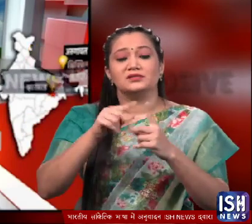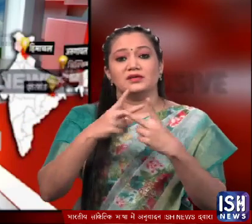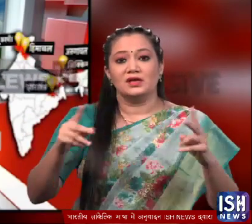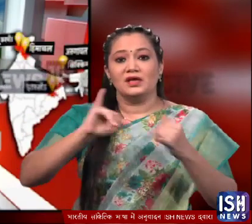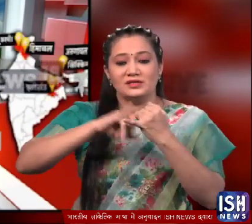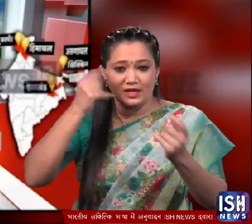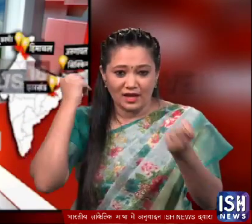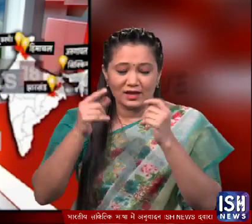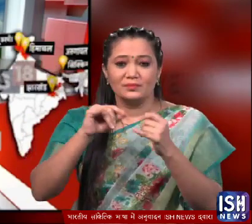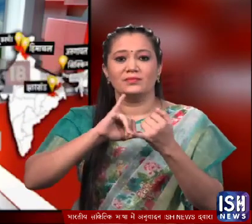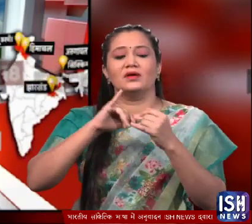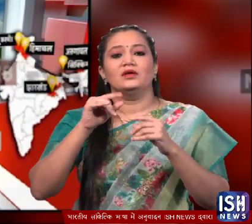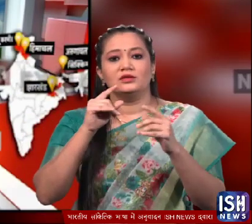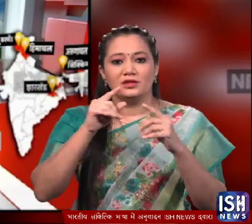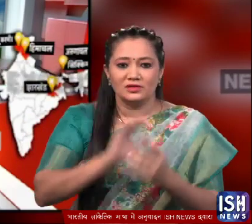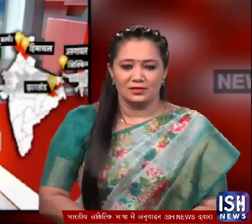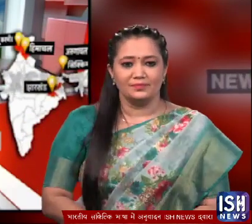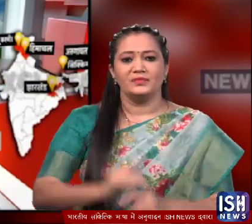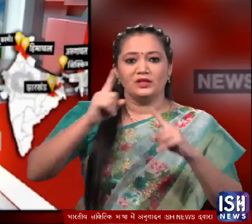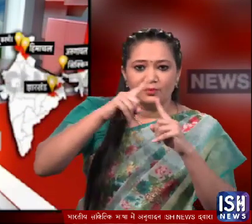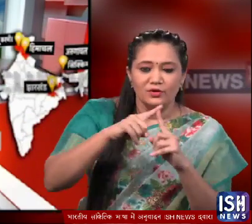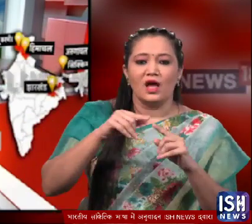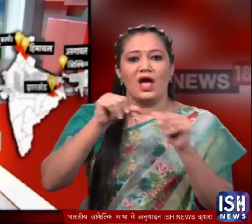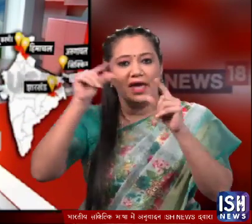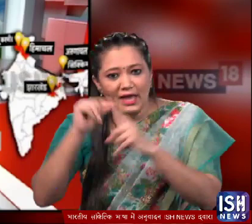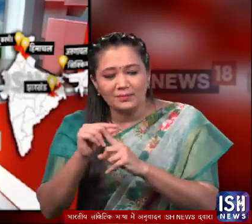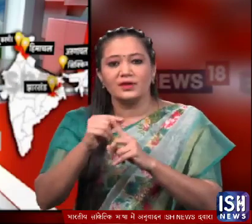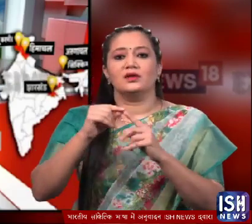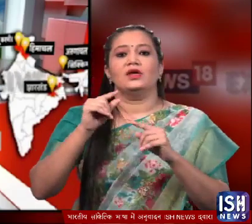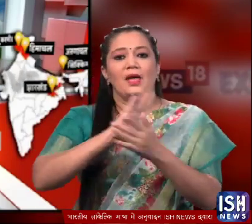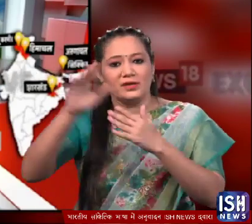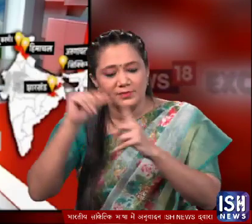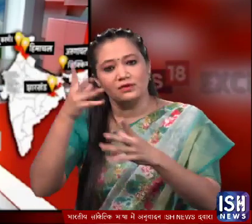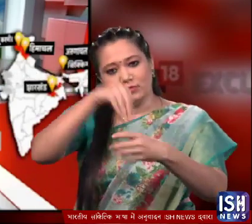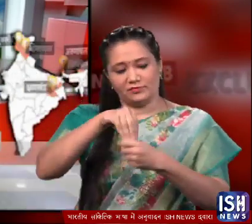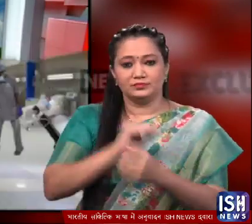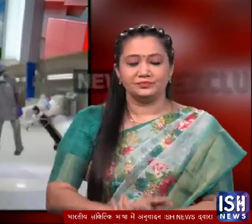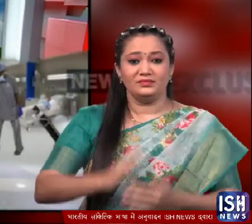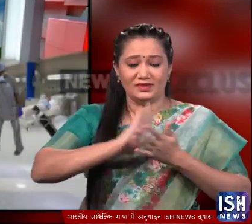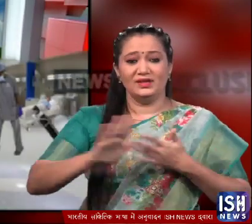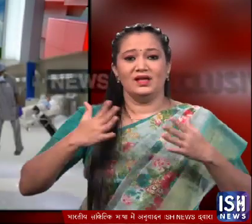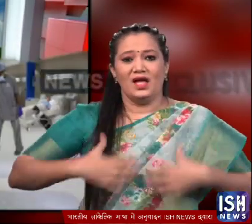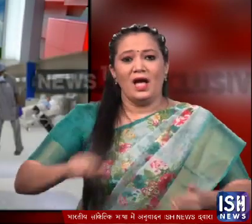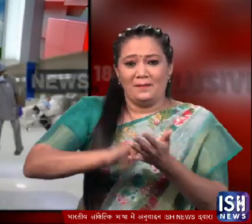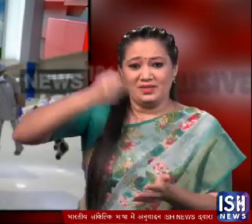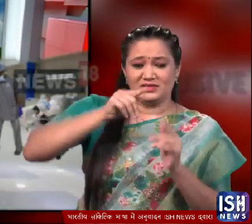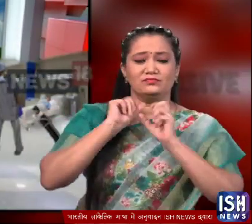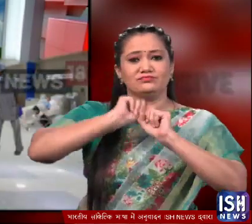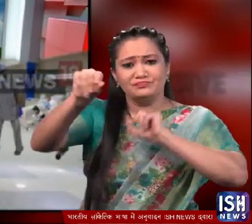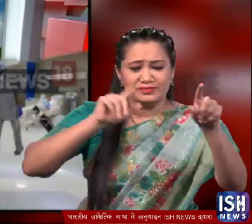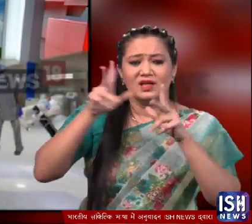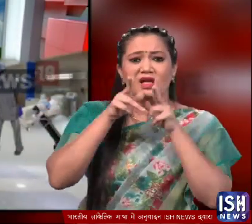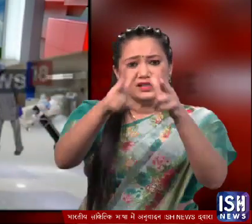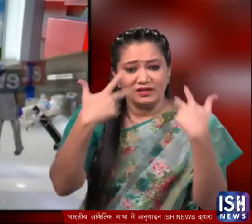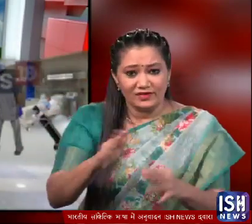इस लिस्ट में सिक्किम, त्रिपुरा, झारखंड, हिमाचल प्रदेश और आंध्र प्रदेश भी शामिल है। संसद में स्वास्थ्य मंत्रालय के बयान पर मचे बवाल